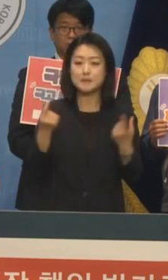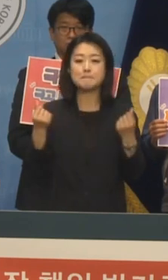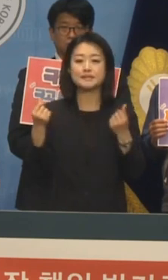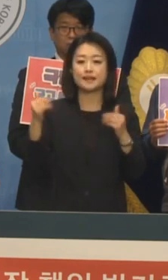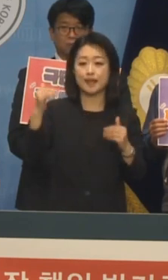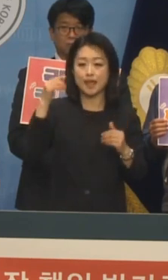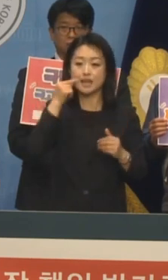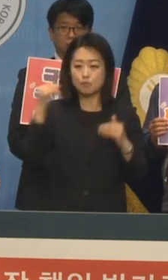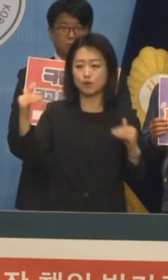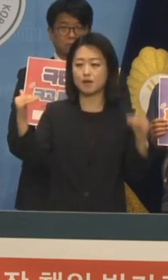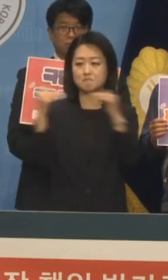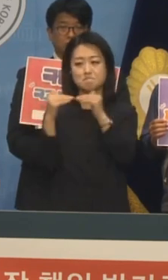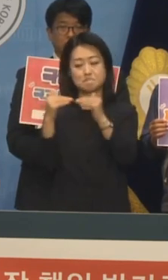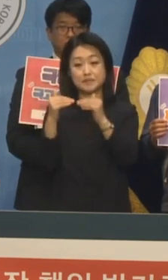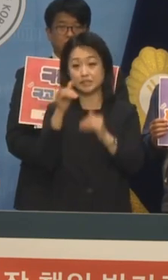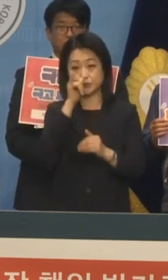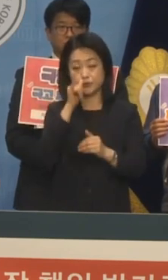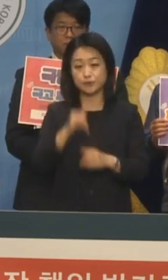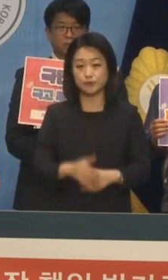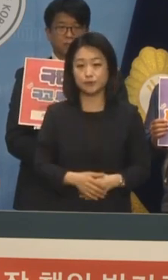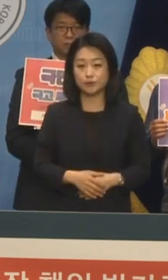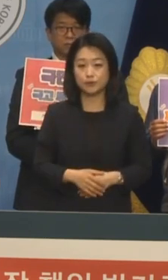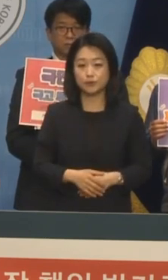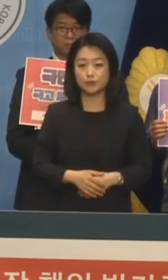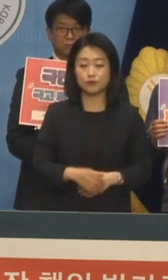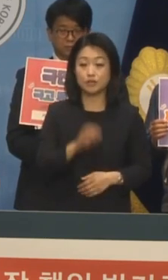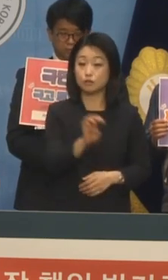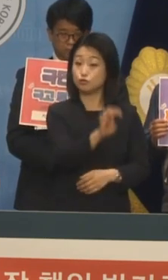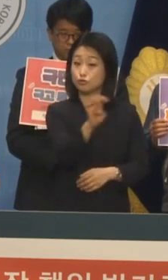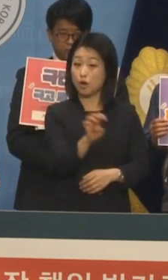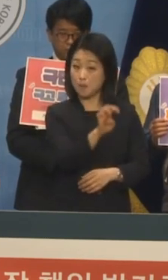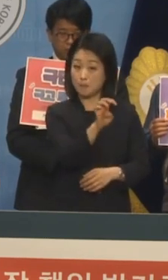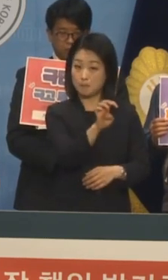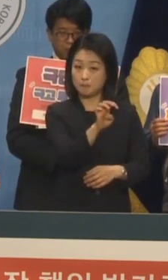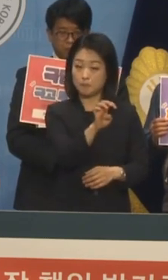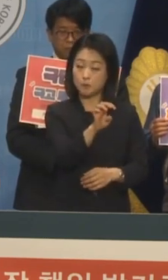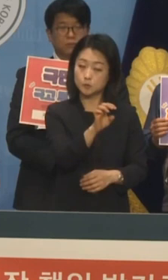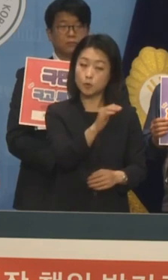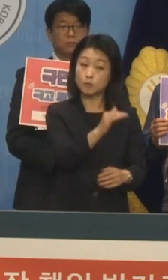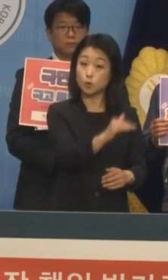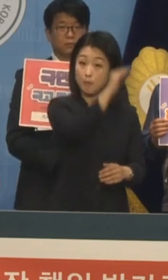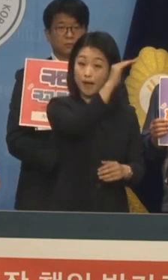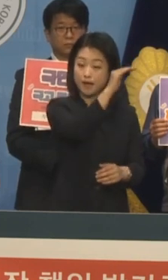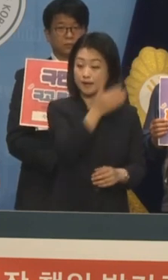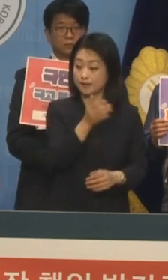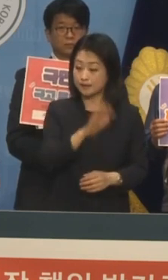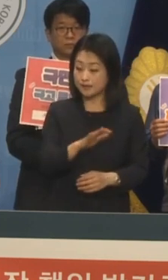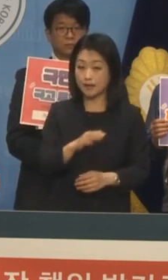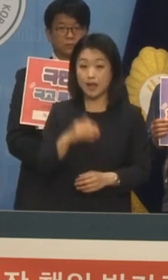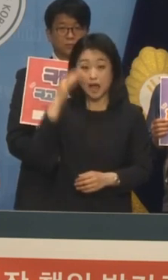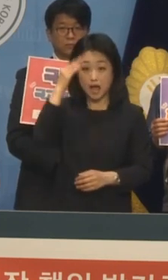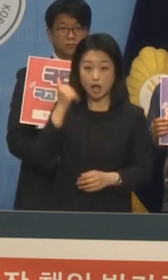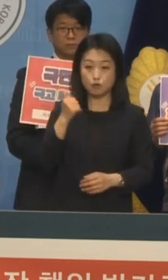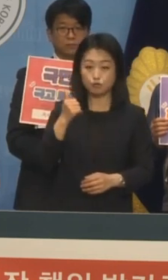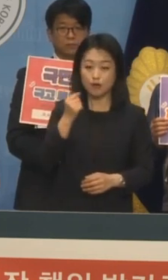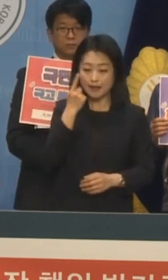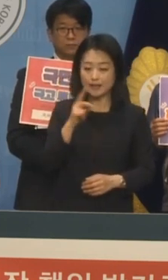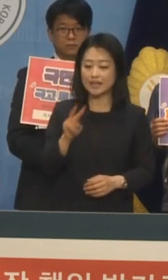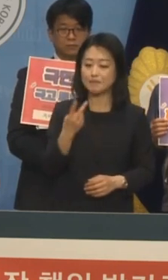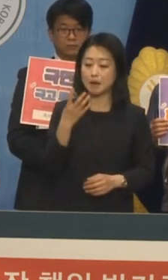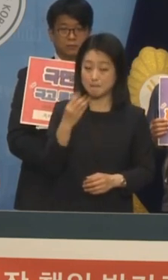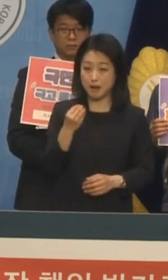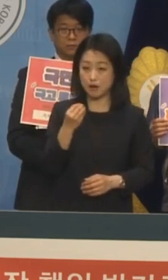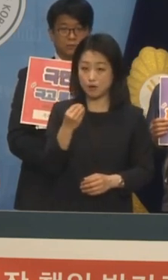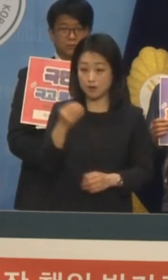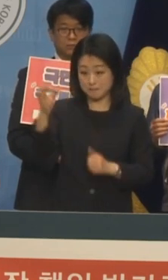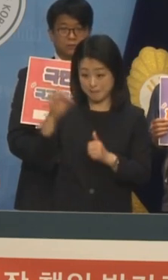규모를 보이고 있습니다. EU 국가들 정도는 못 되더라도 최소한 200만 원 정도는 있어야지 우리